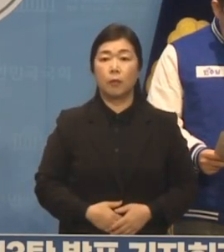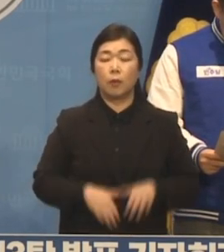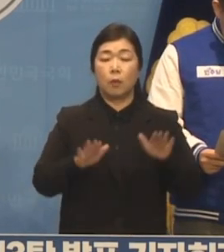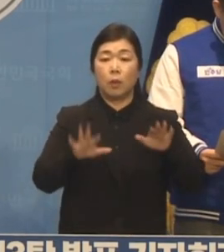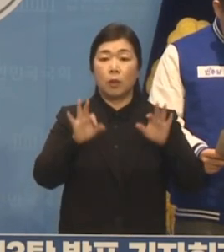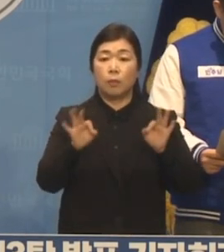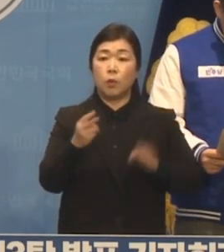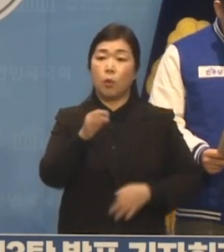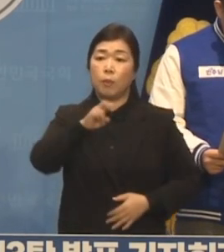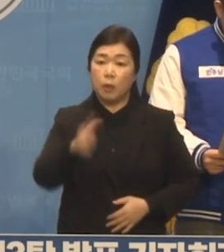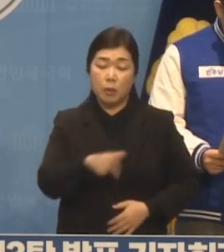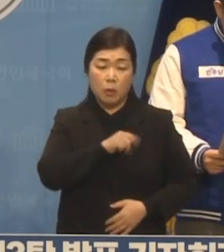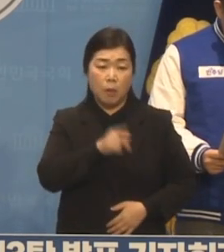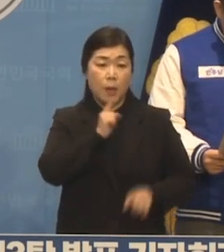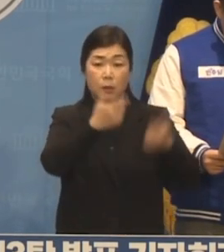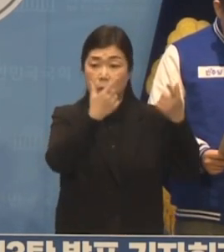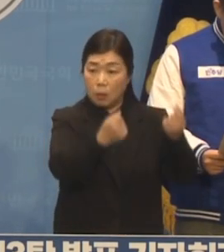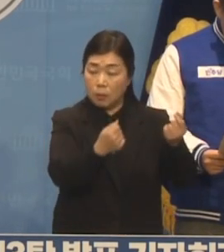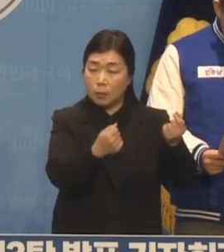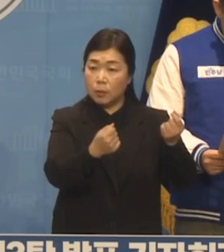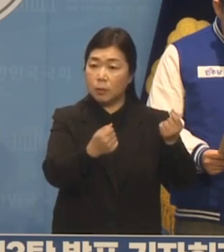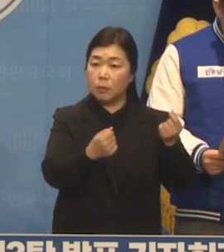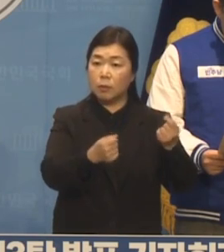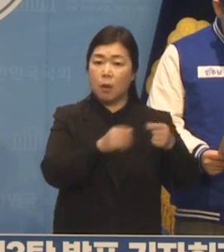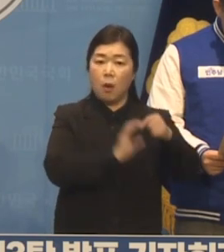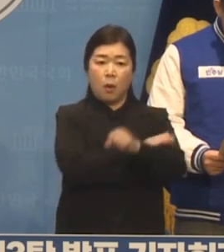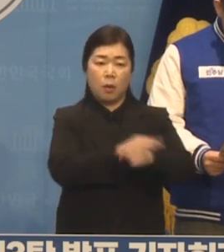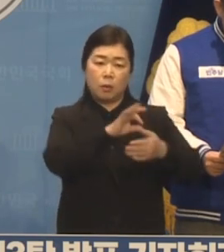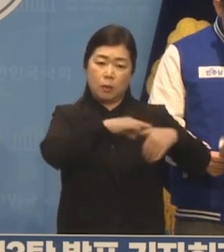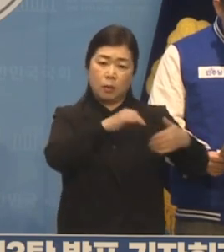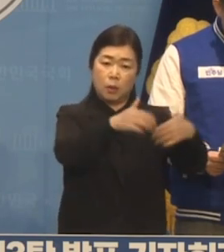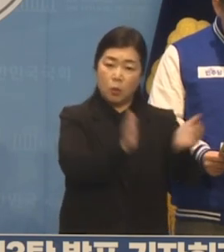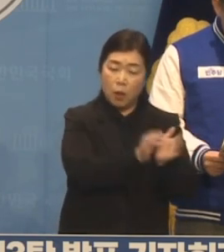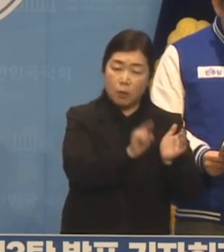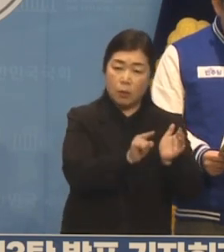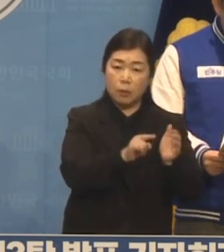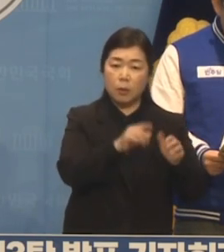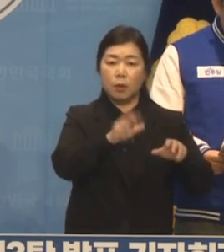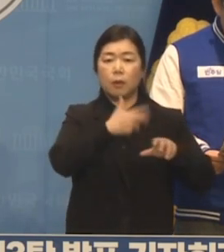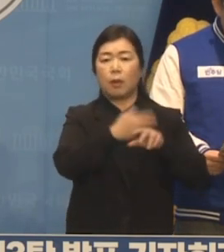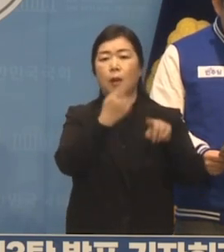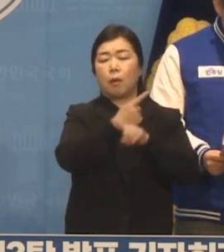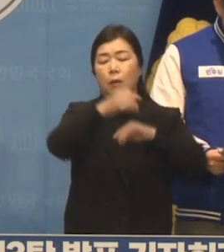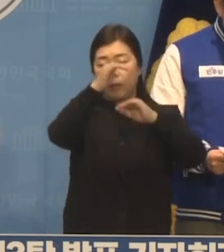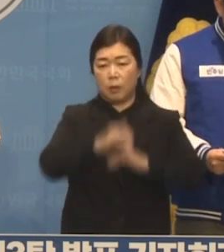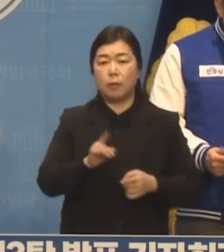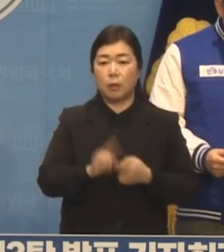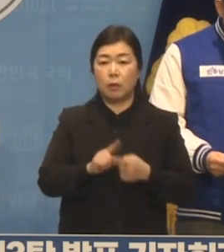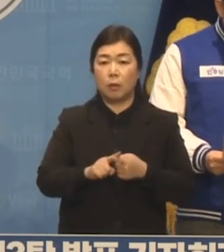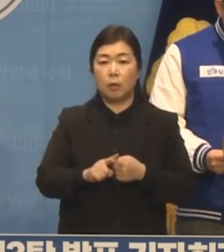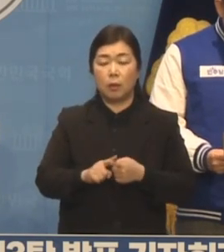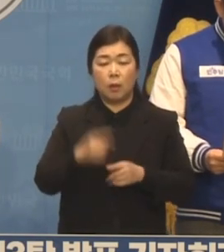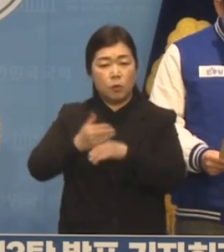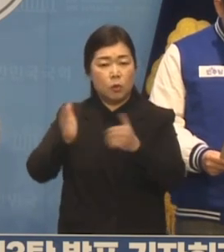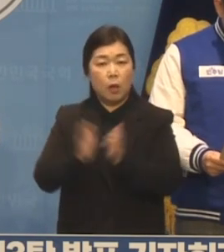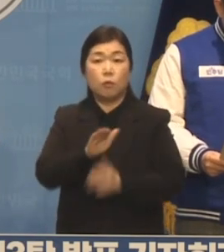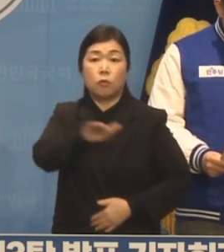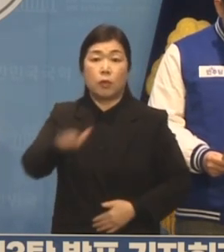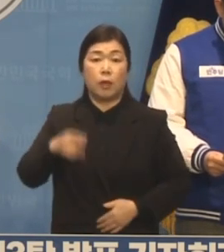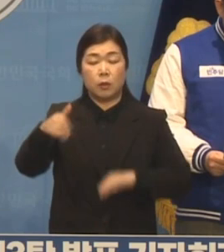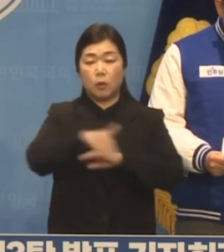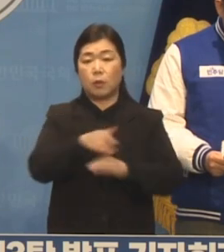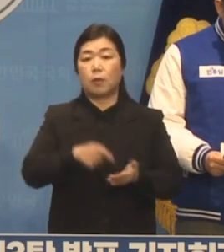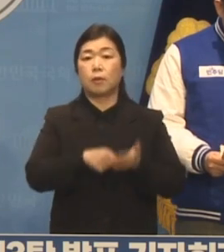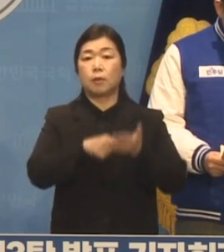김용민 국회의원님 말씀해 주신 바와 같이 권력기관 개혁 방안에 대한 더불어민주당 영입 인재들의 정책